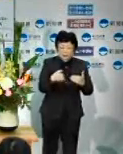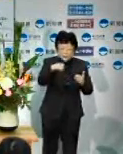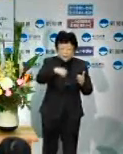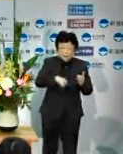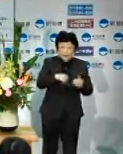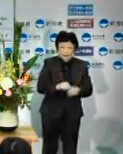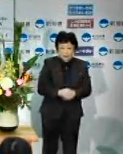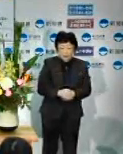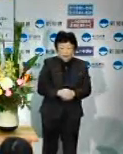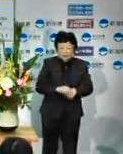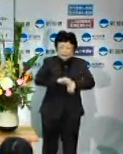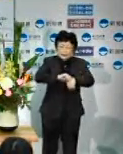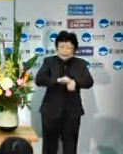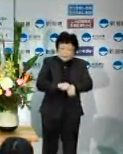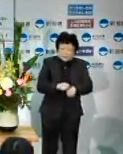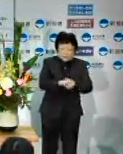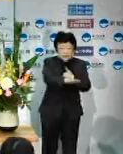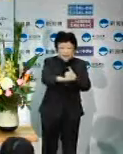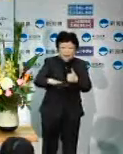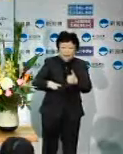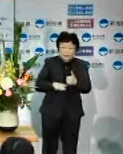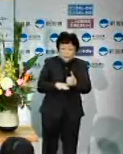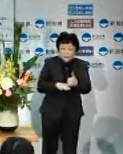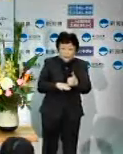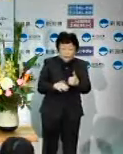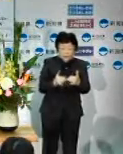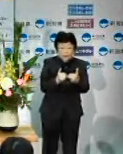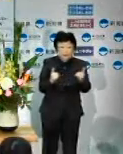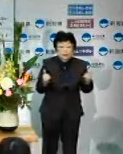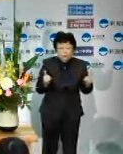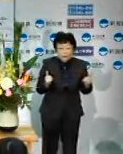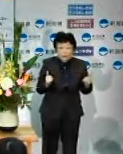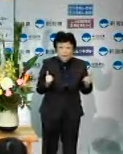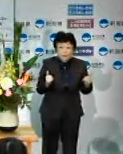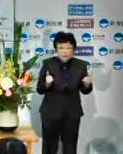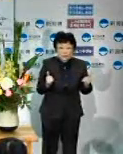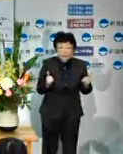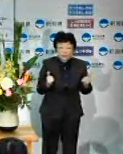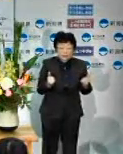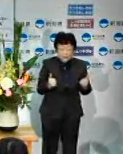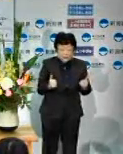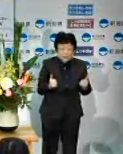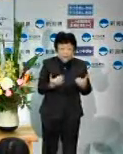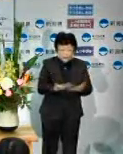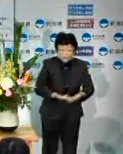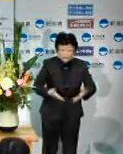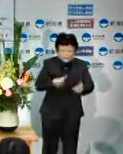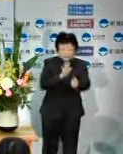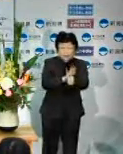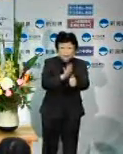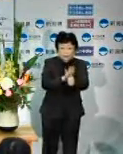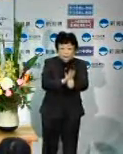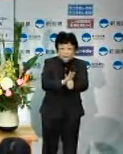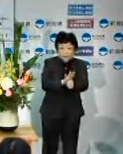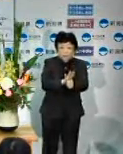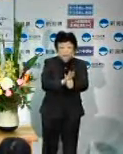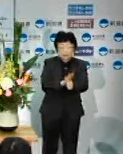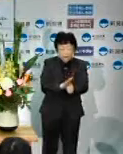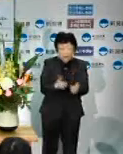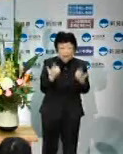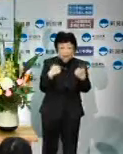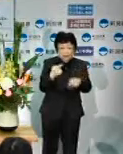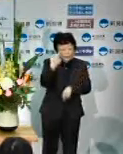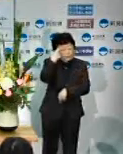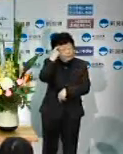で非常に厳しい環境に置かれた方々への、セーフティーネットといいますか、支援ということは常に